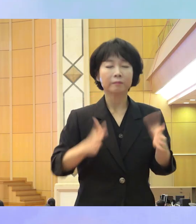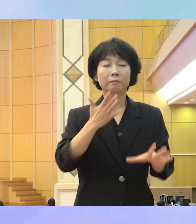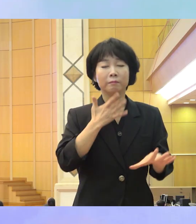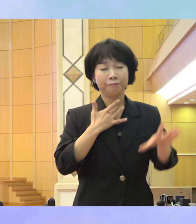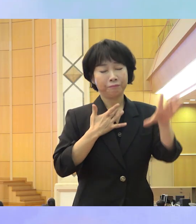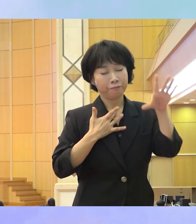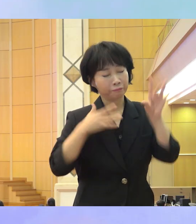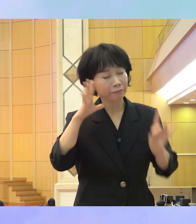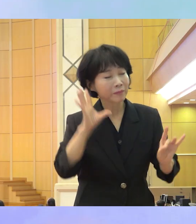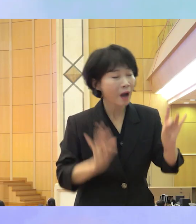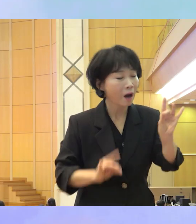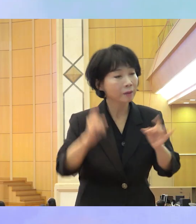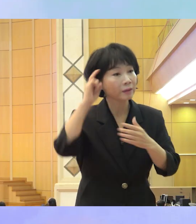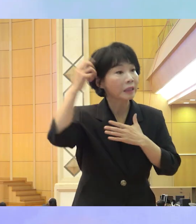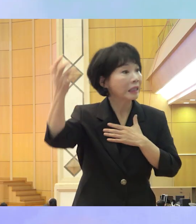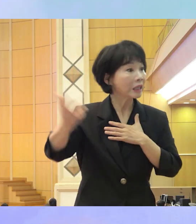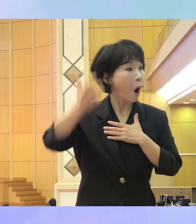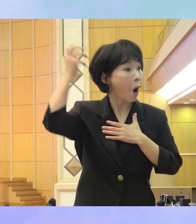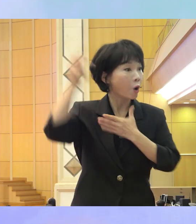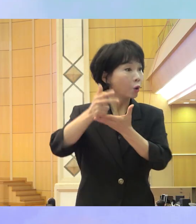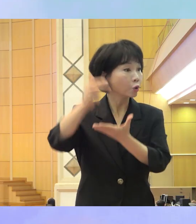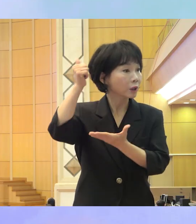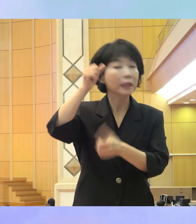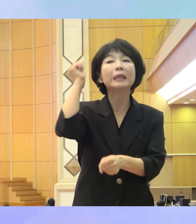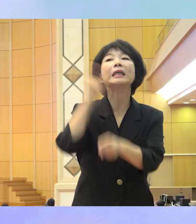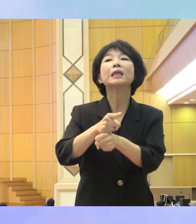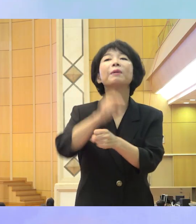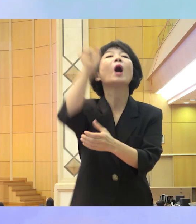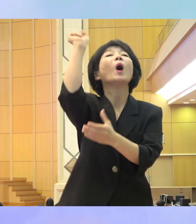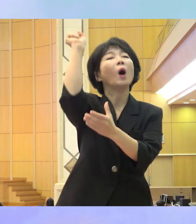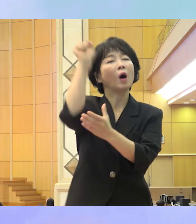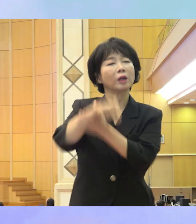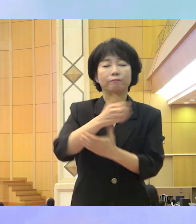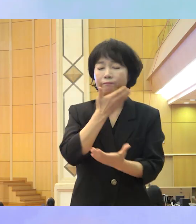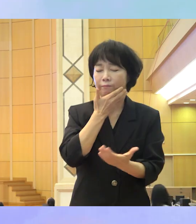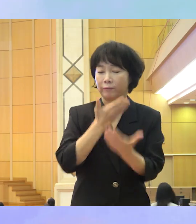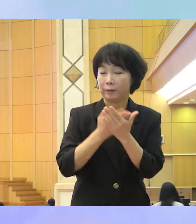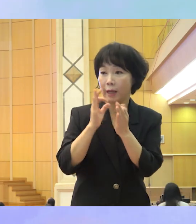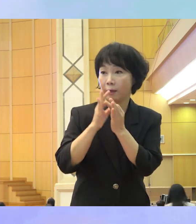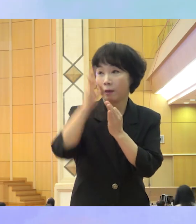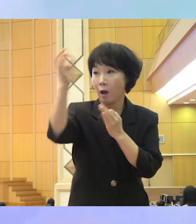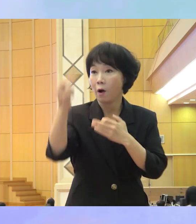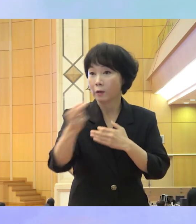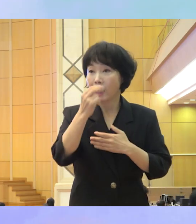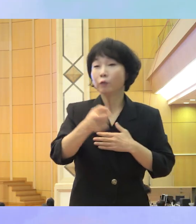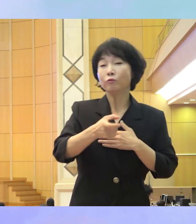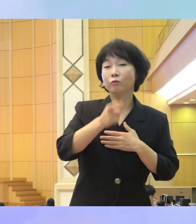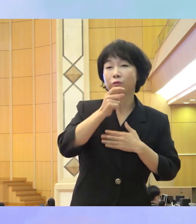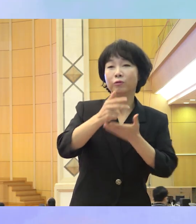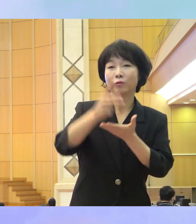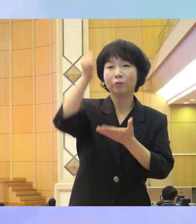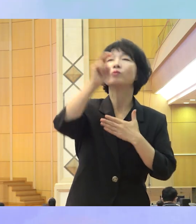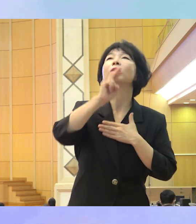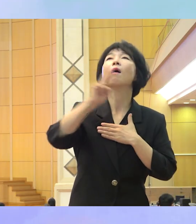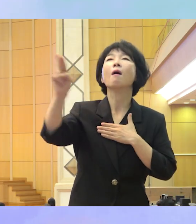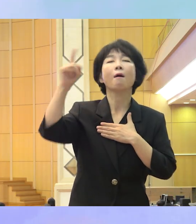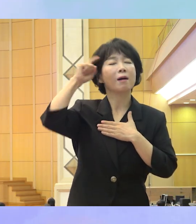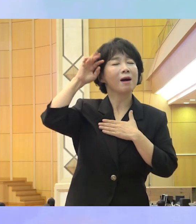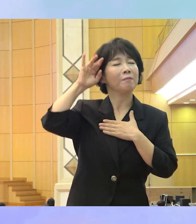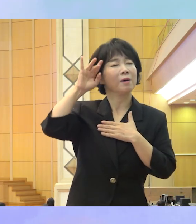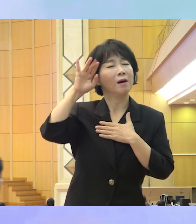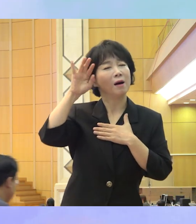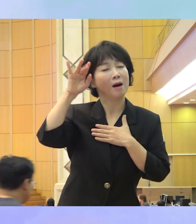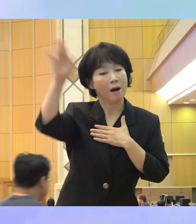목마른 내 영혼 주가 이미 허락한 그 귀한 영생수 주여